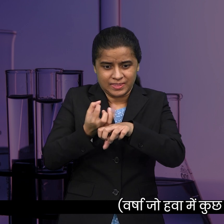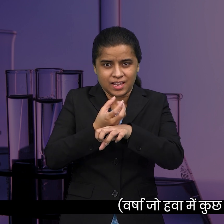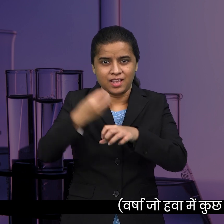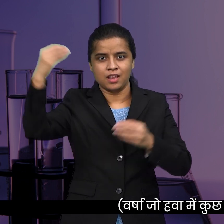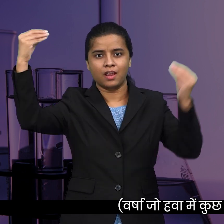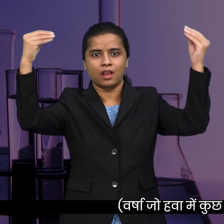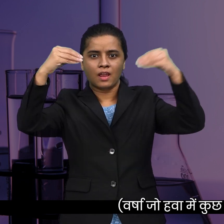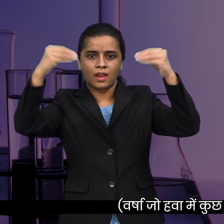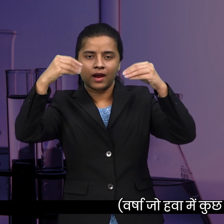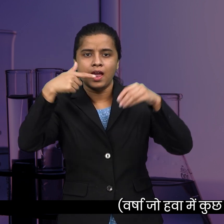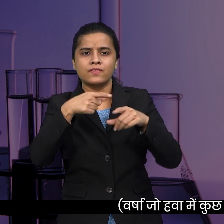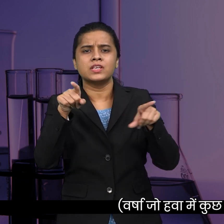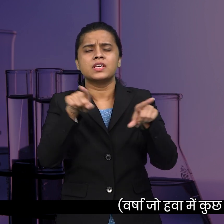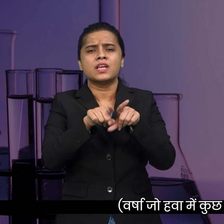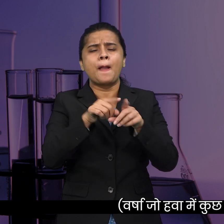है।